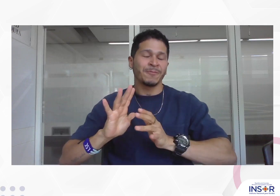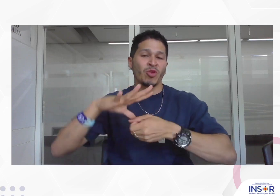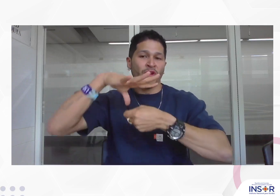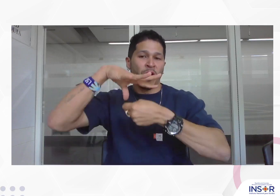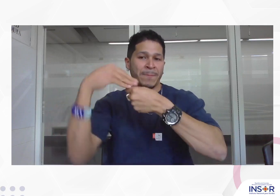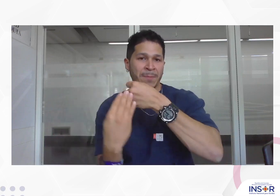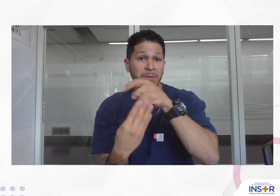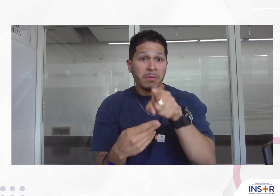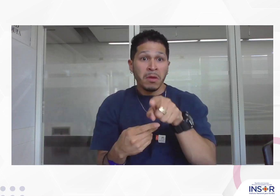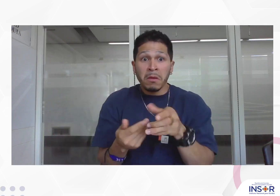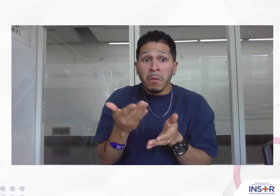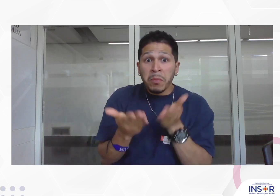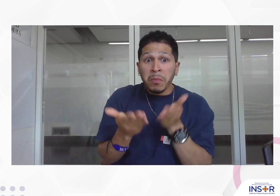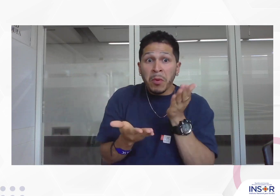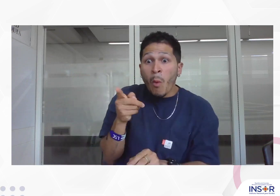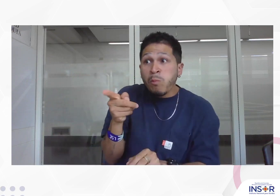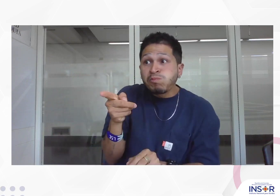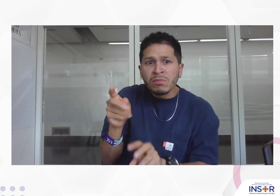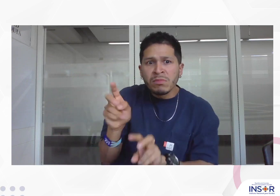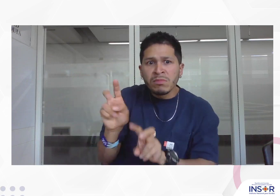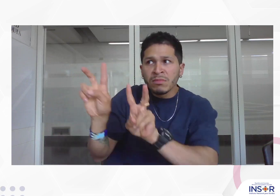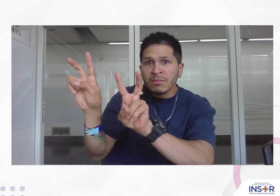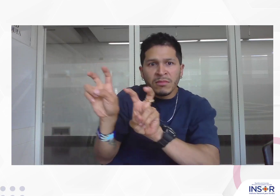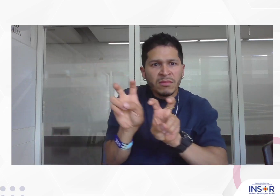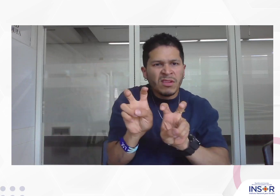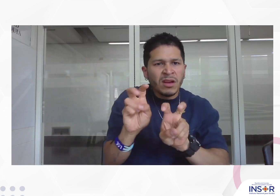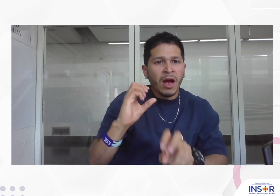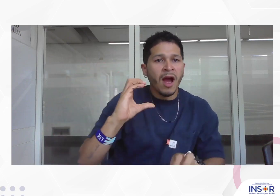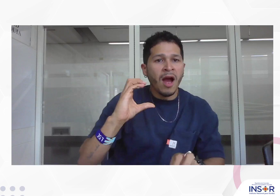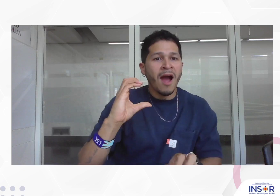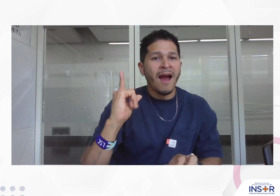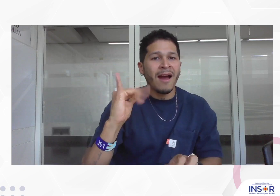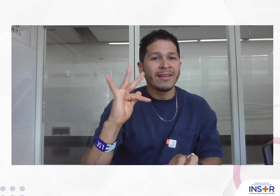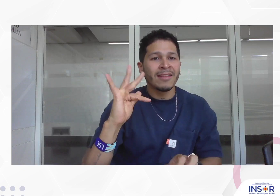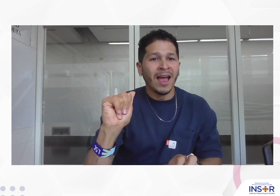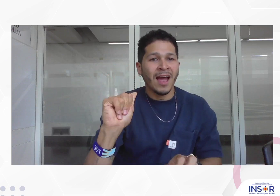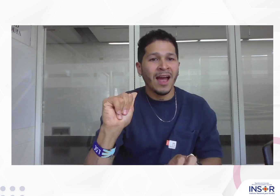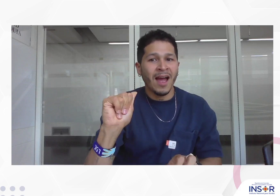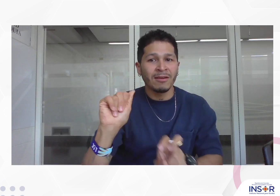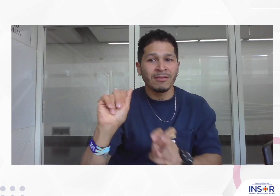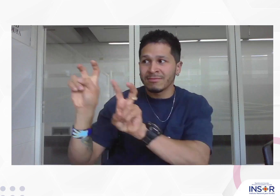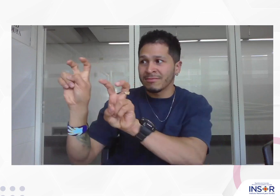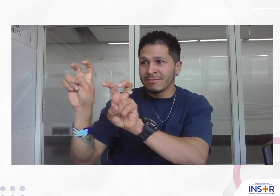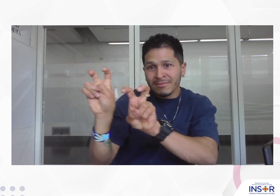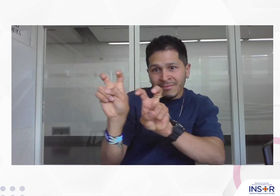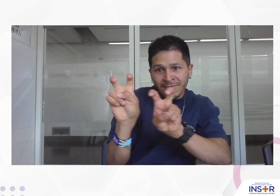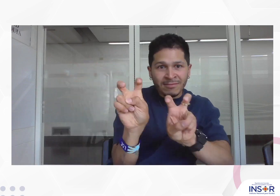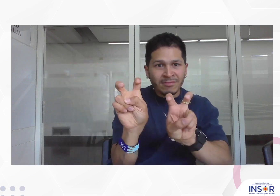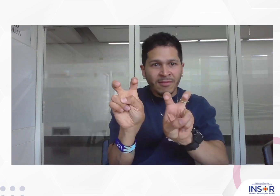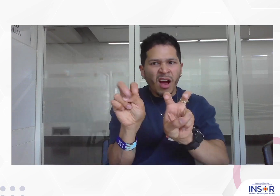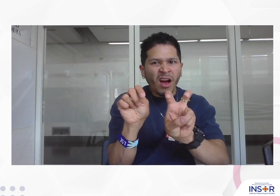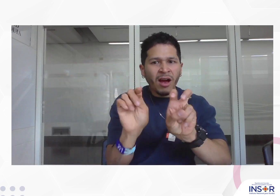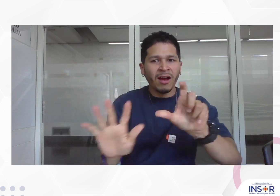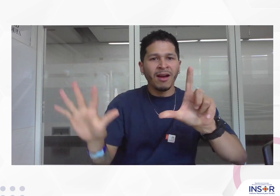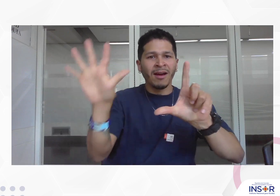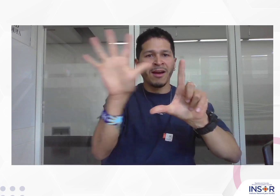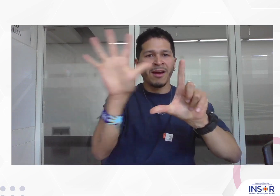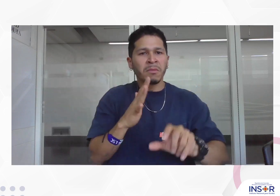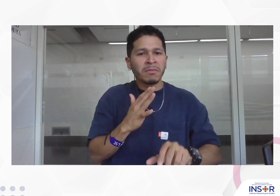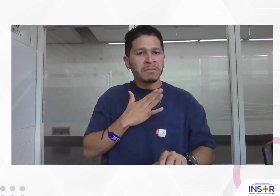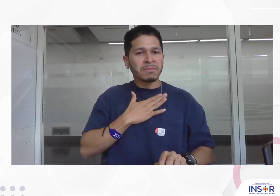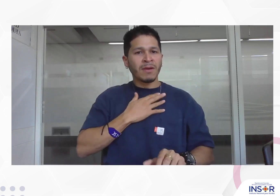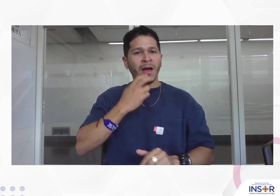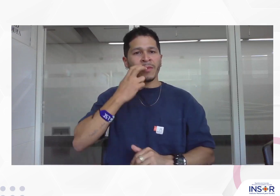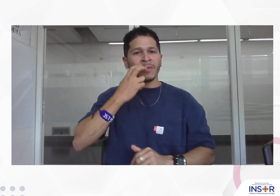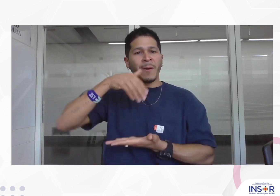pueden seguirlo y allí encuentran mis trabajos, diferentes trabajos en lengua de señas y van